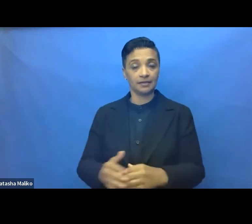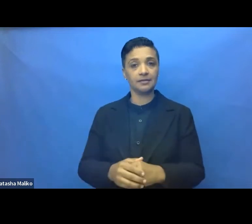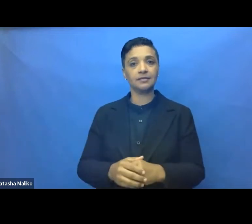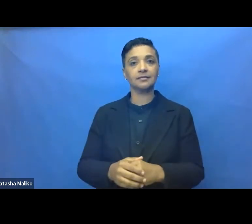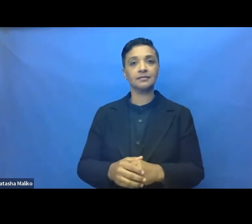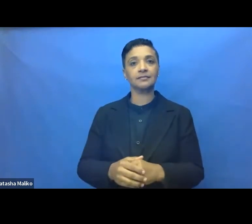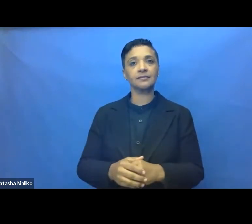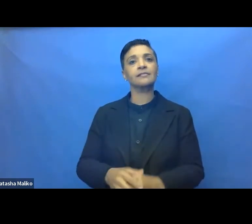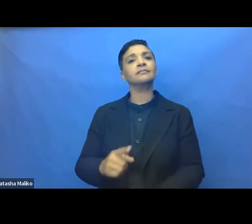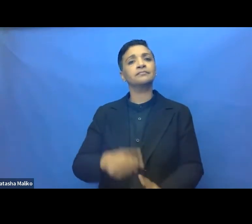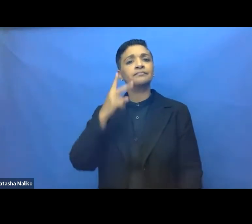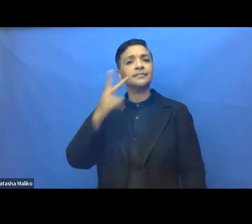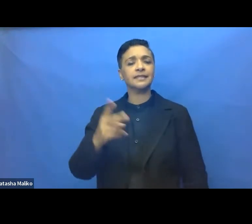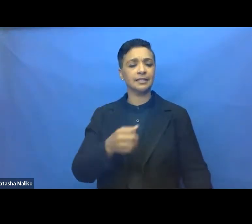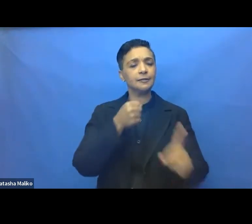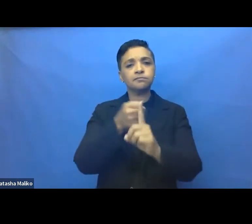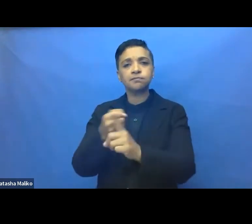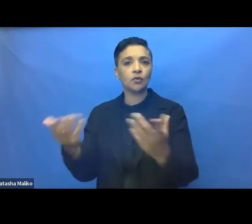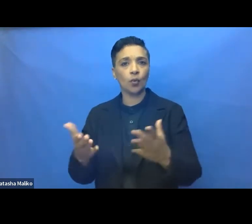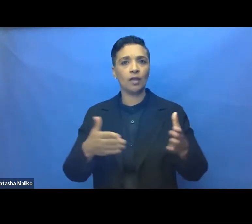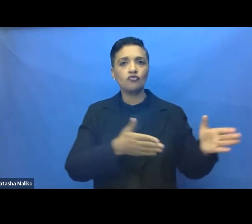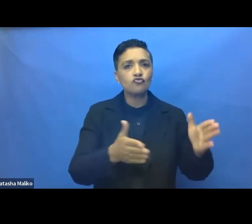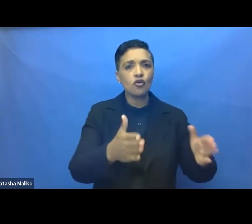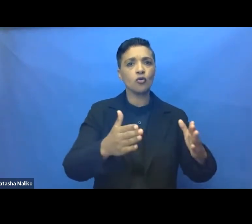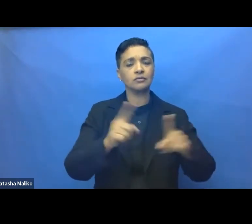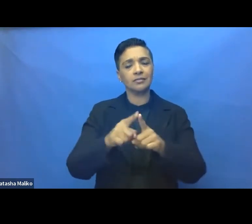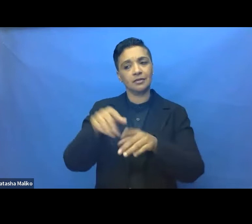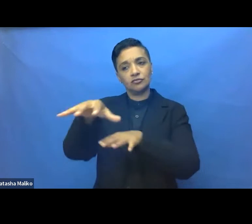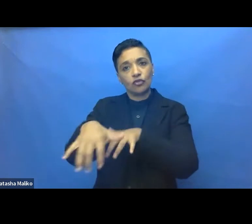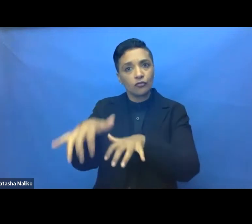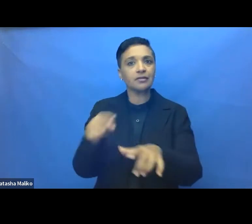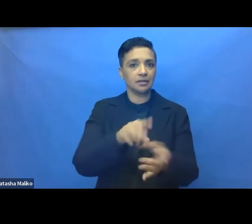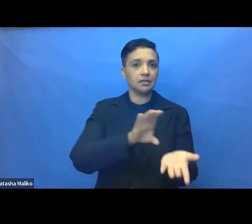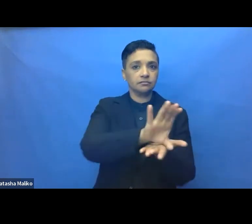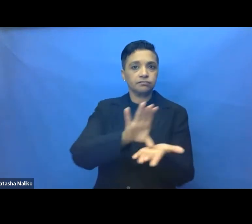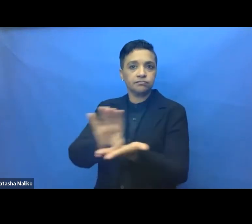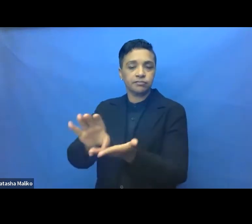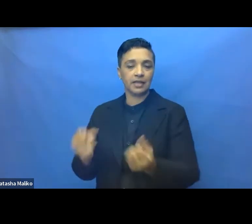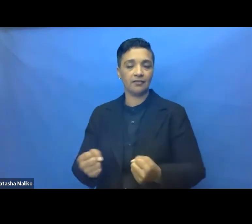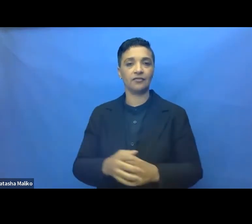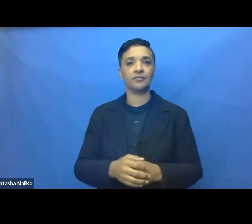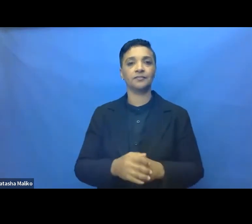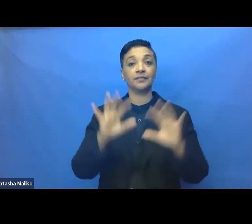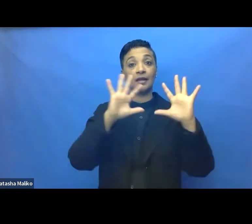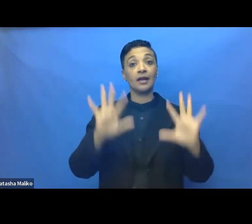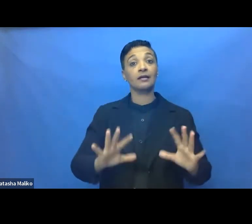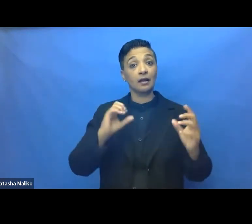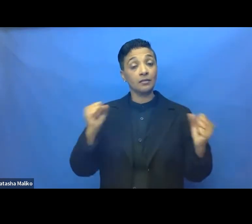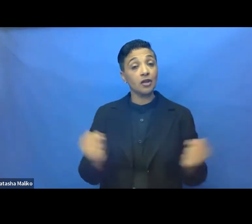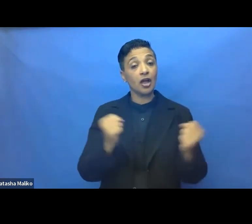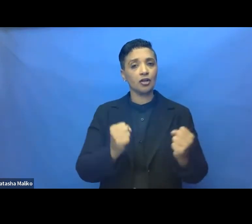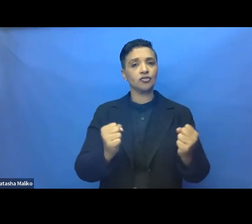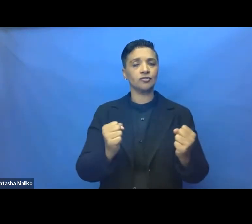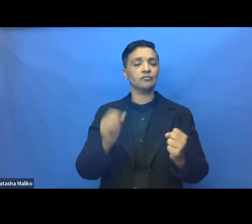et des handicaps dans les plans de gestion des risques de catastrophe. Il sera ciblé sur les secteurs les plus touchés comme